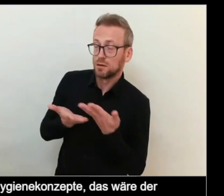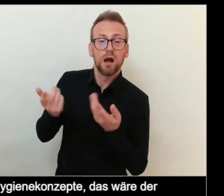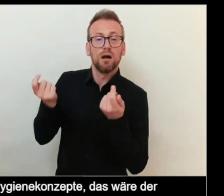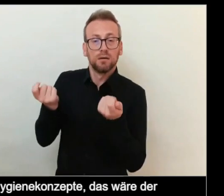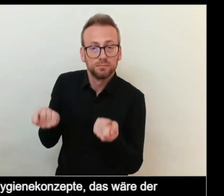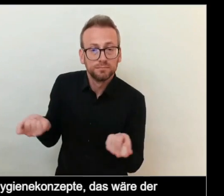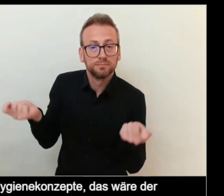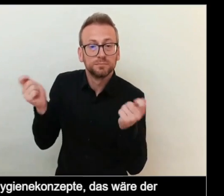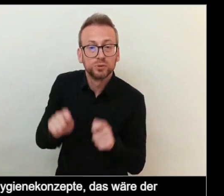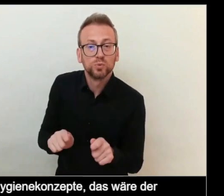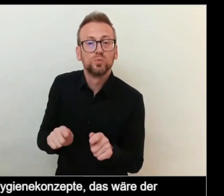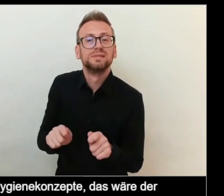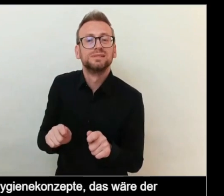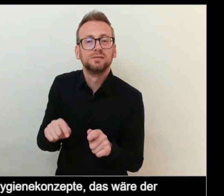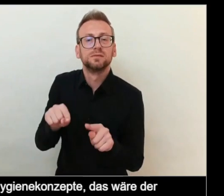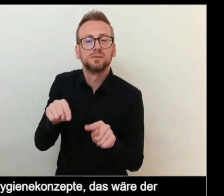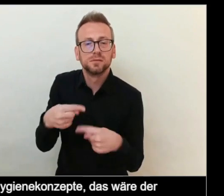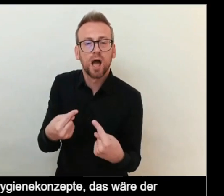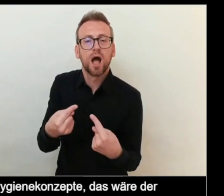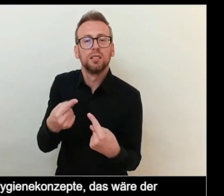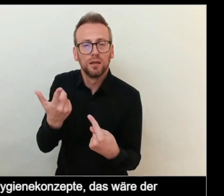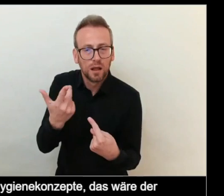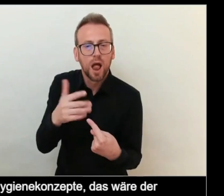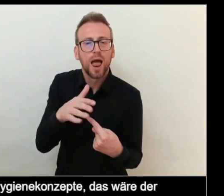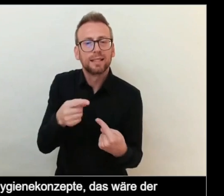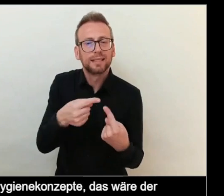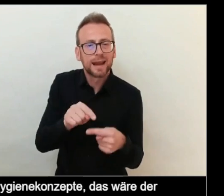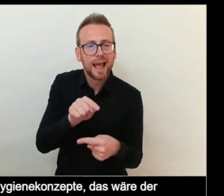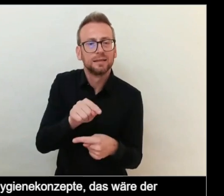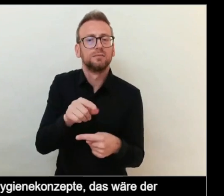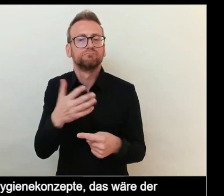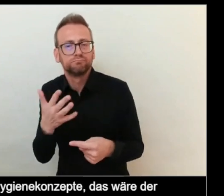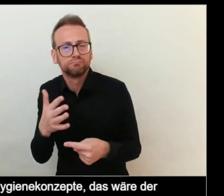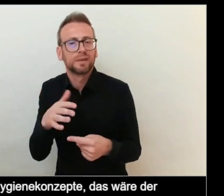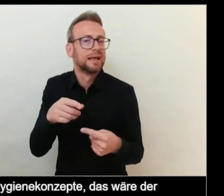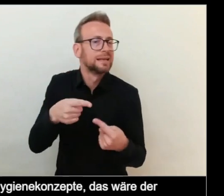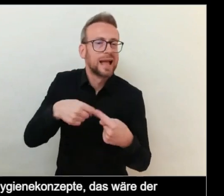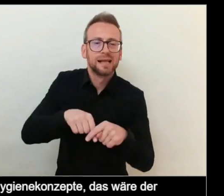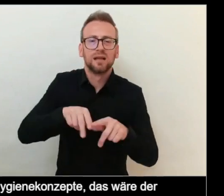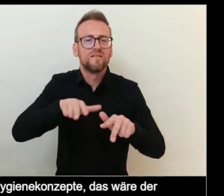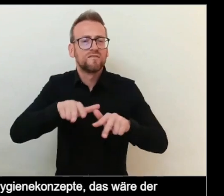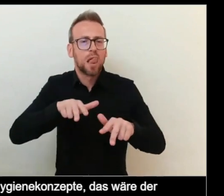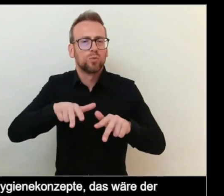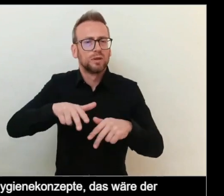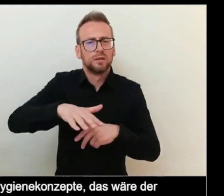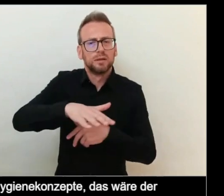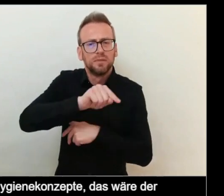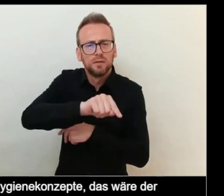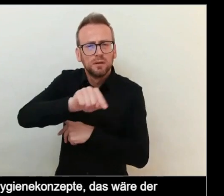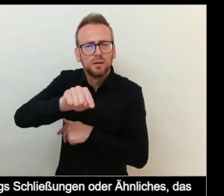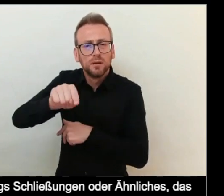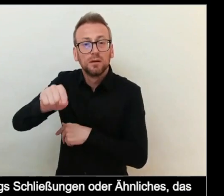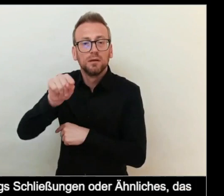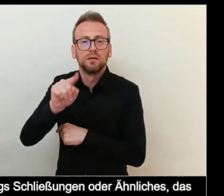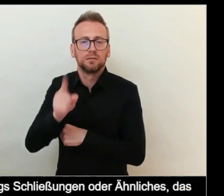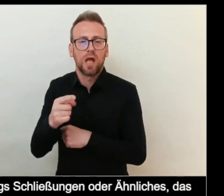deutlich gestiegene Zahlen und deutlich gestiegene Hospitalisierung. Also es sind einfach extrem hohe rechtliche Hürden, die man immer beachten muss, logischerweise,